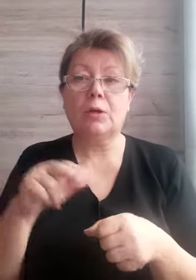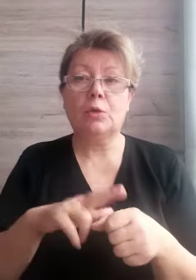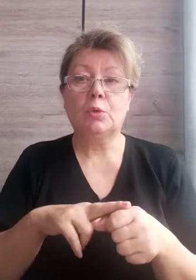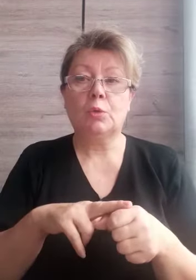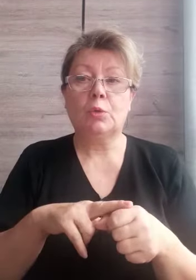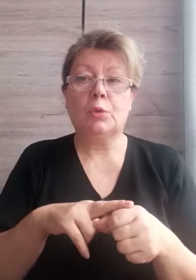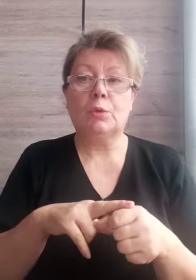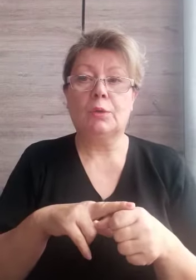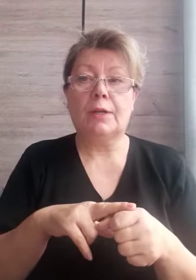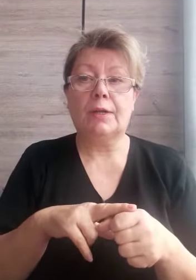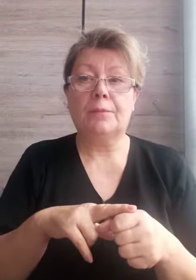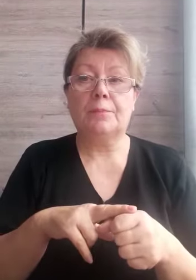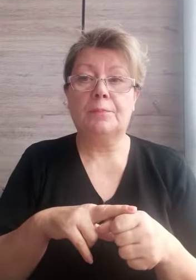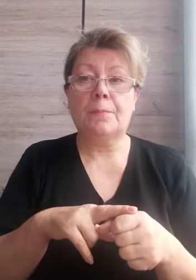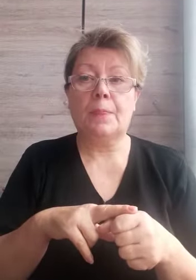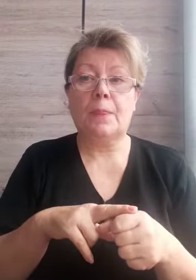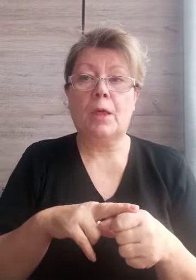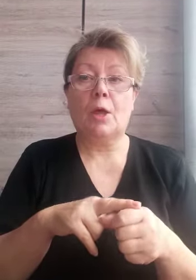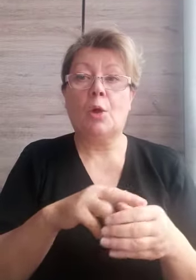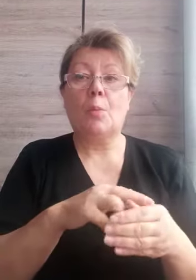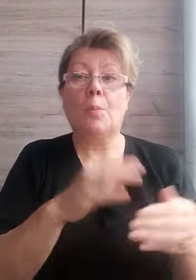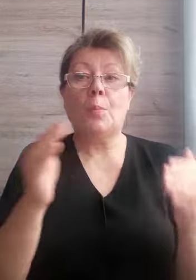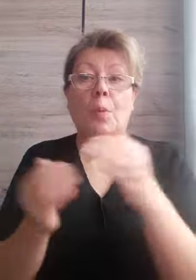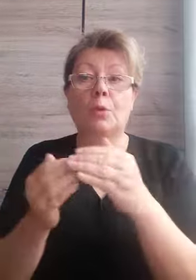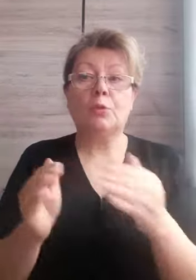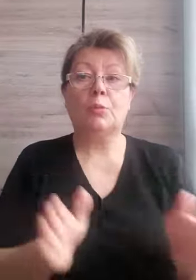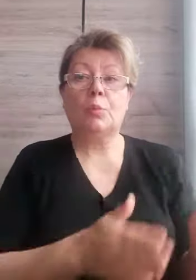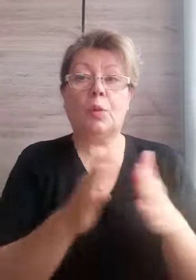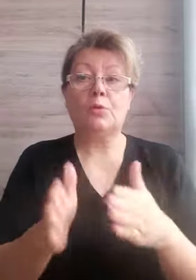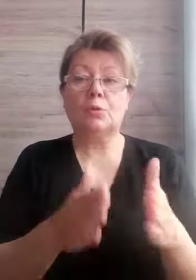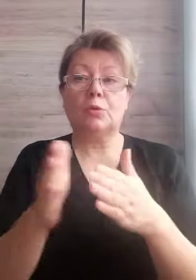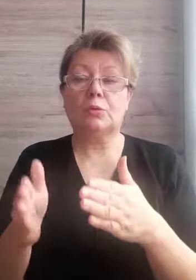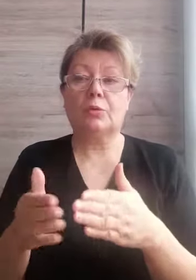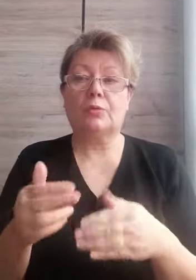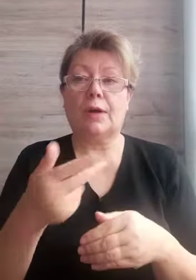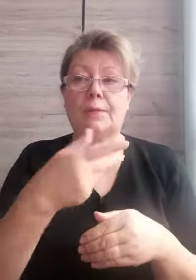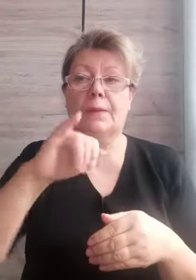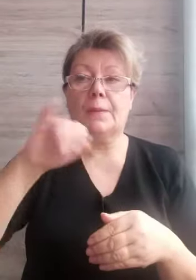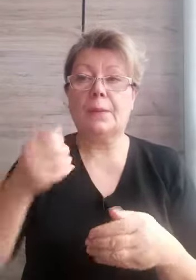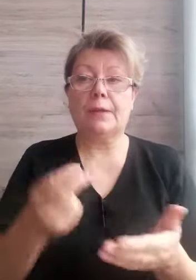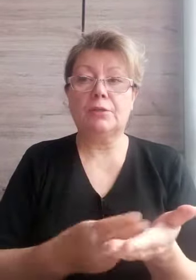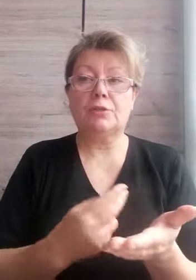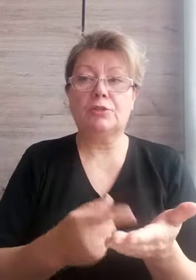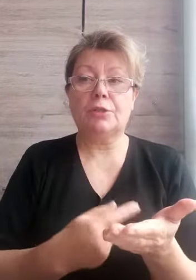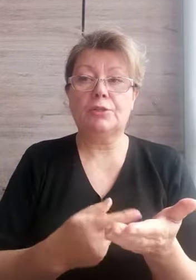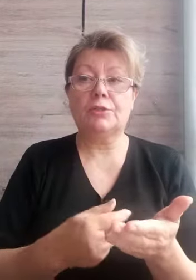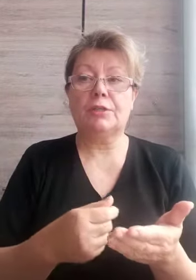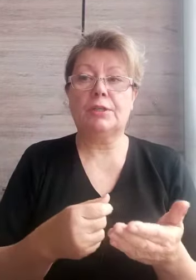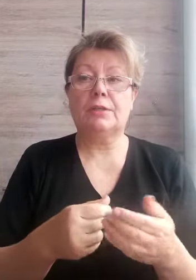które podporządkowane najczęściej.